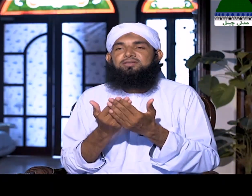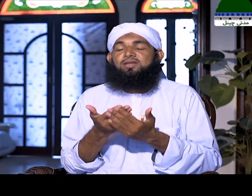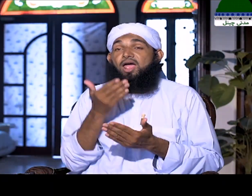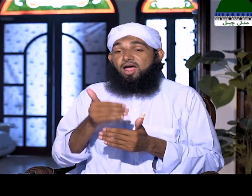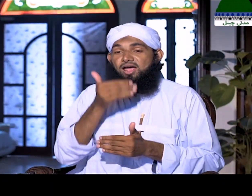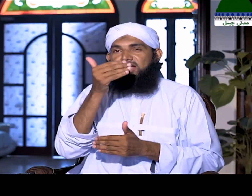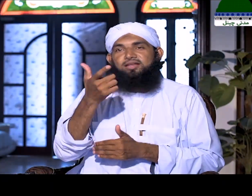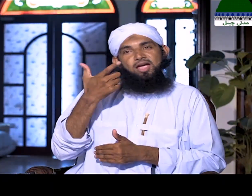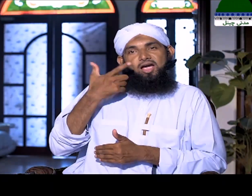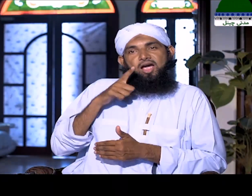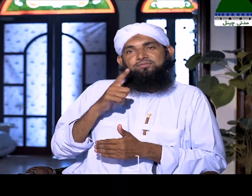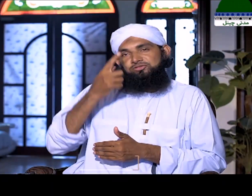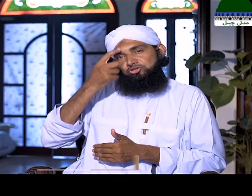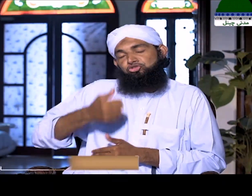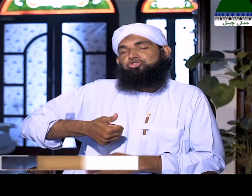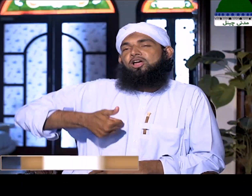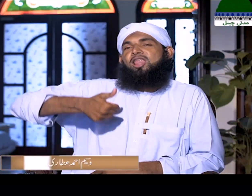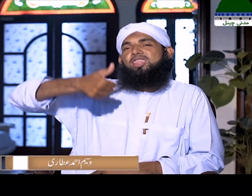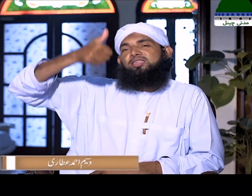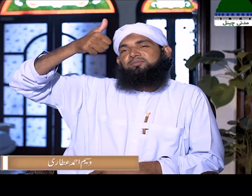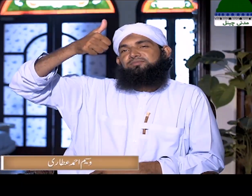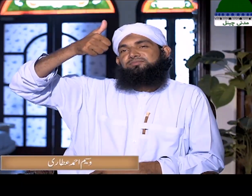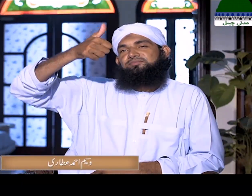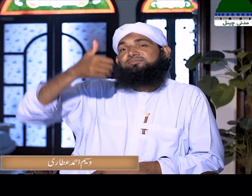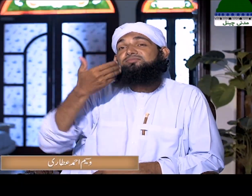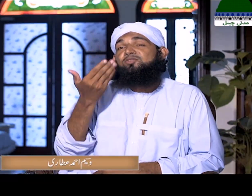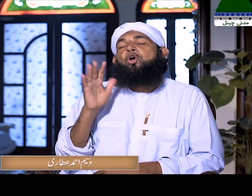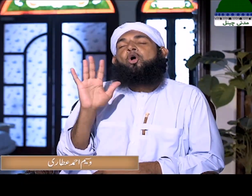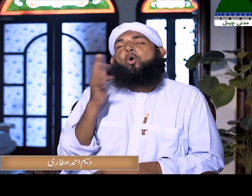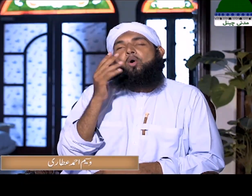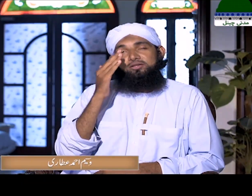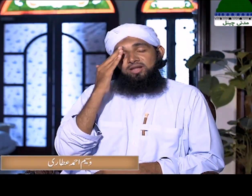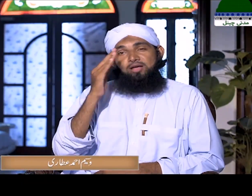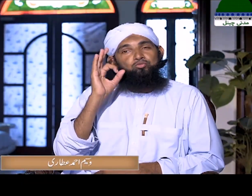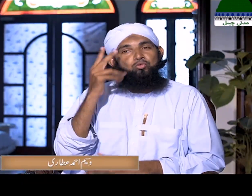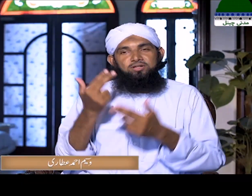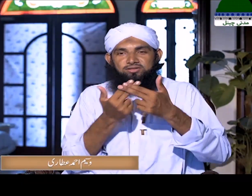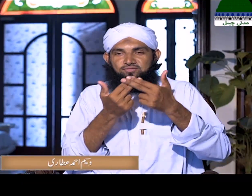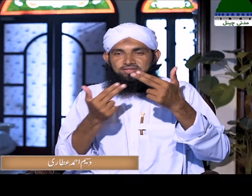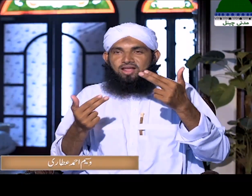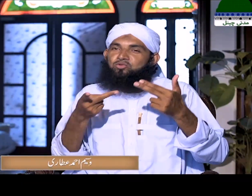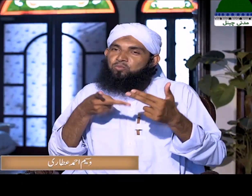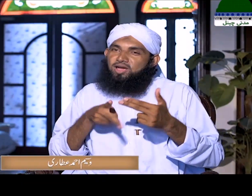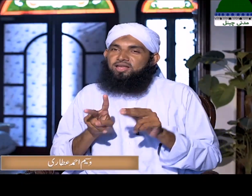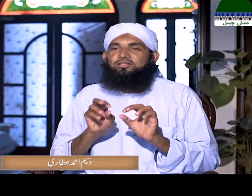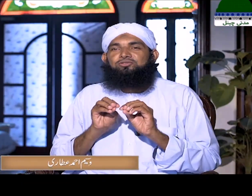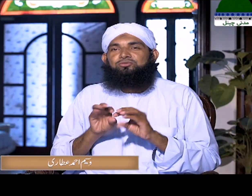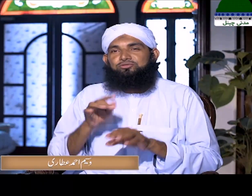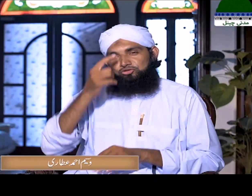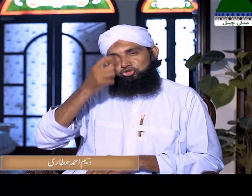فرمائے۔ آئندہ سلسلے میں انشاء اللہ الکریم کسی اور موضوع کے ساتھ دوبارہ حاضر ہوں گے،